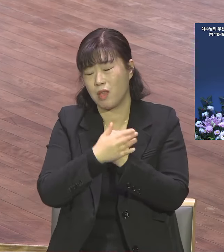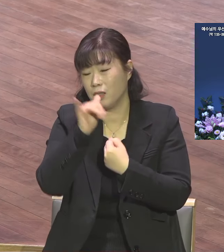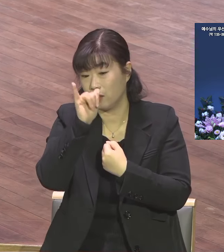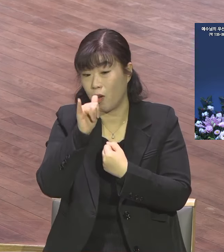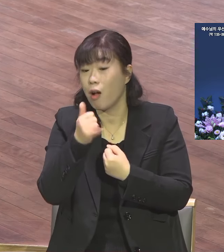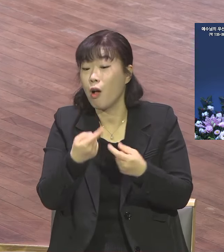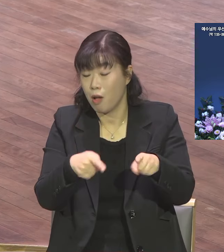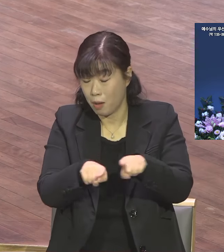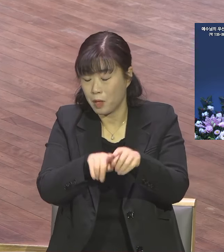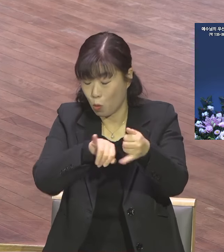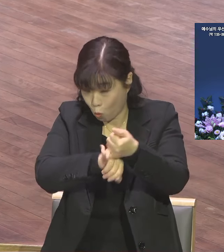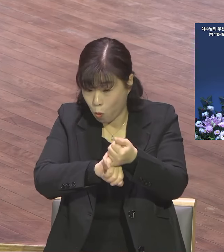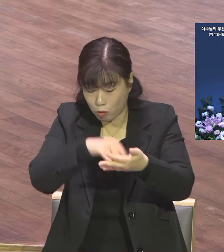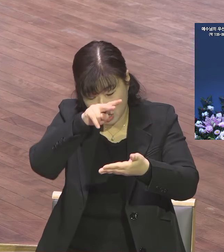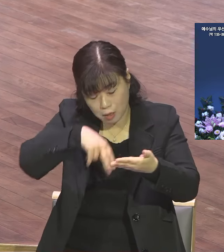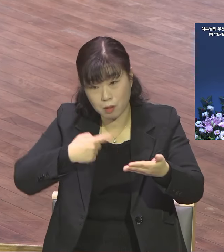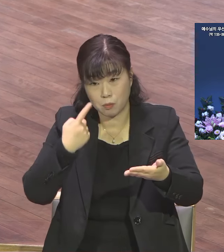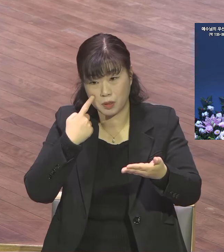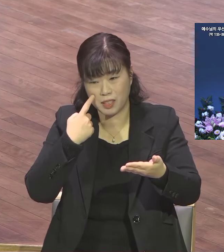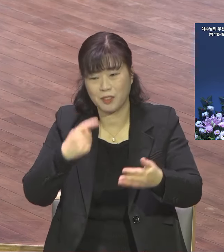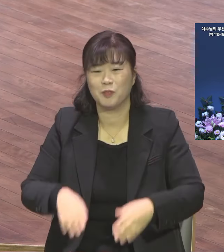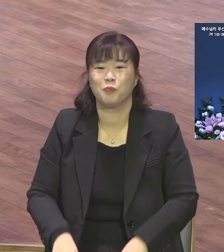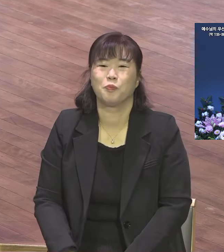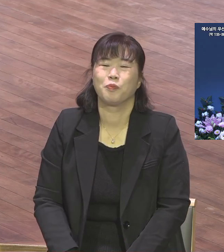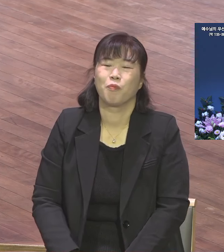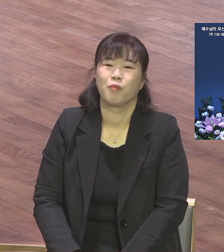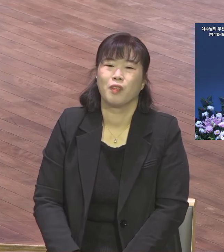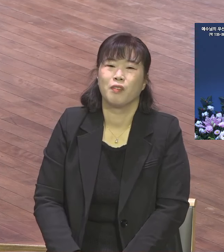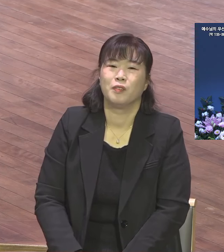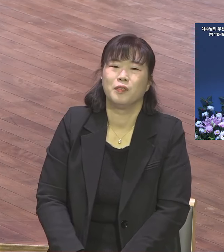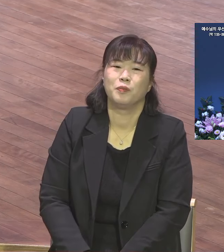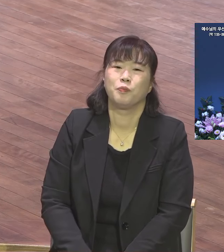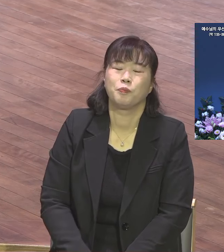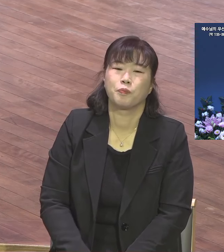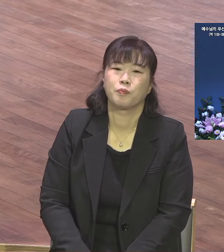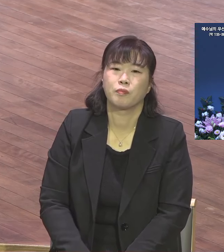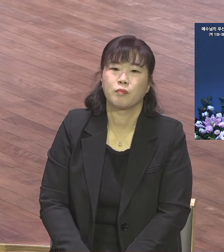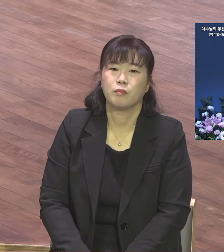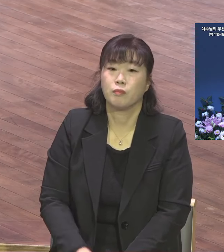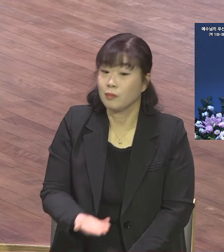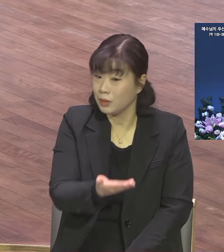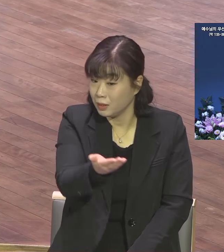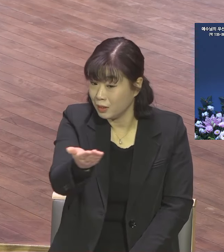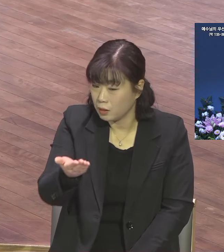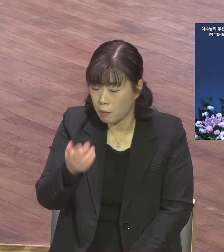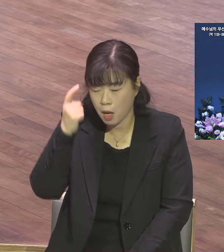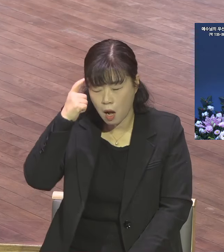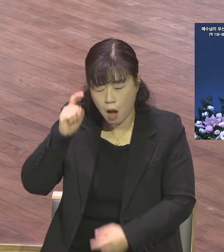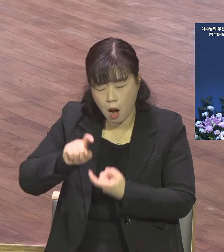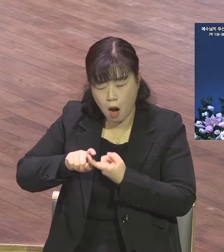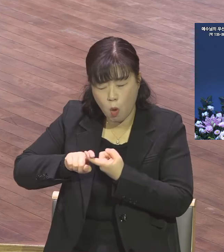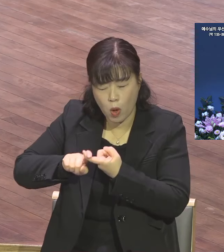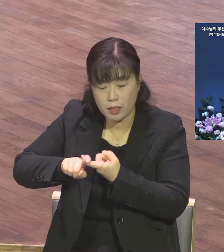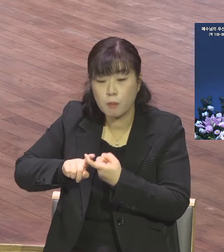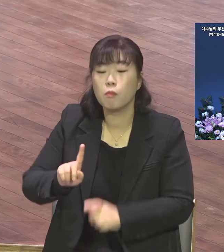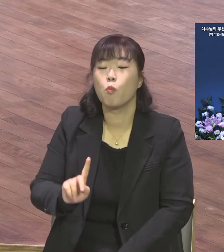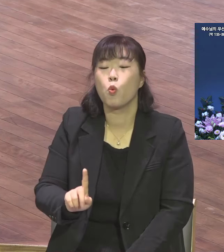극과 극이에요. 무엇에 관심 가지고 교회 나옵니까? 무엇에 관심 가지고 신앙생활 하느냐?